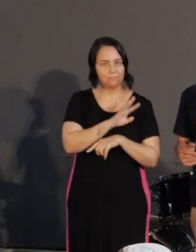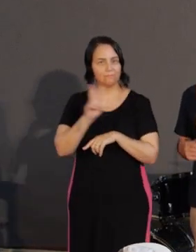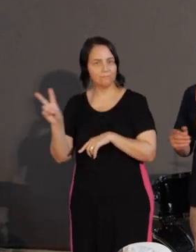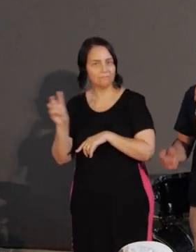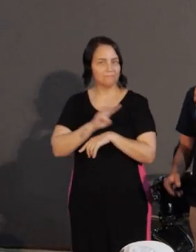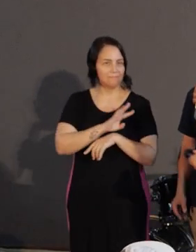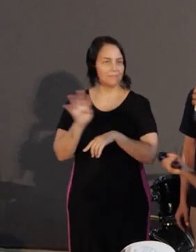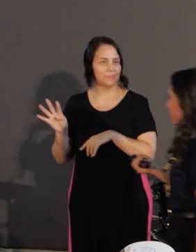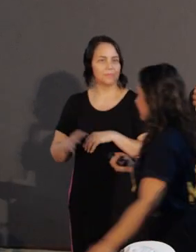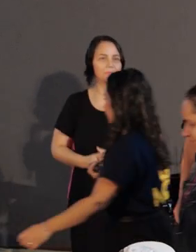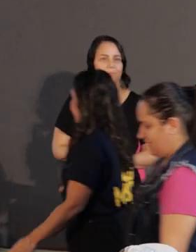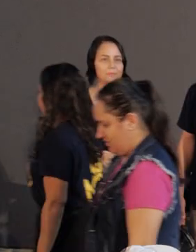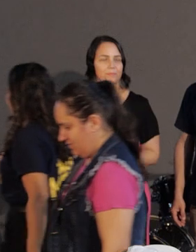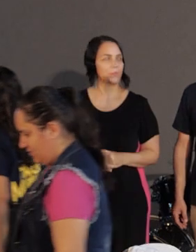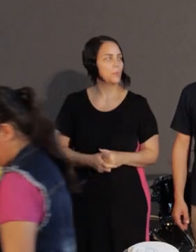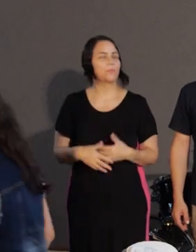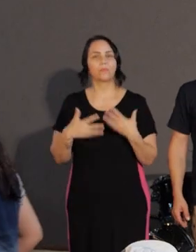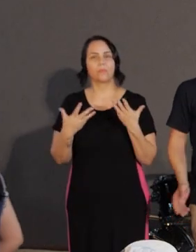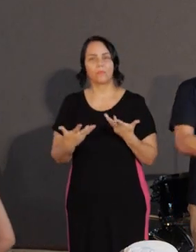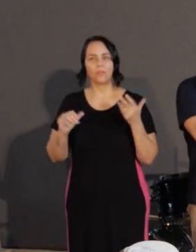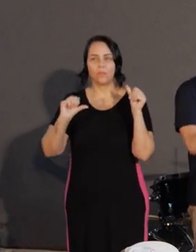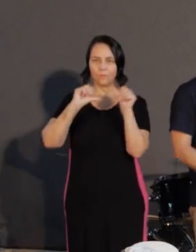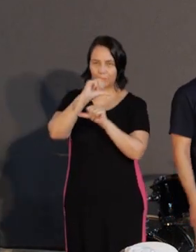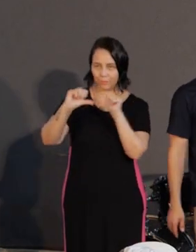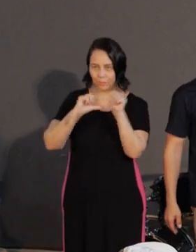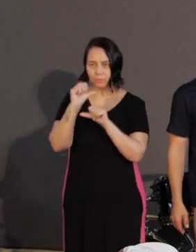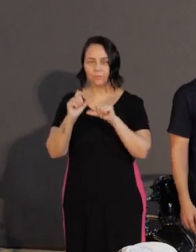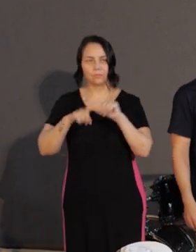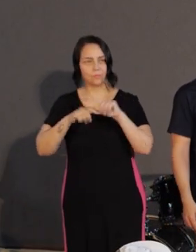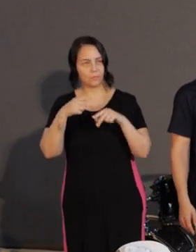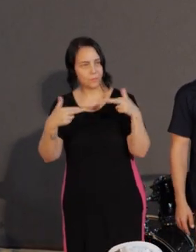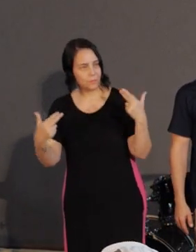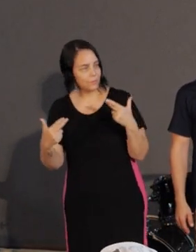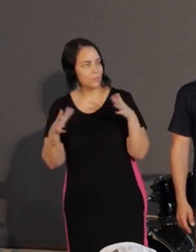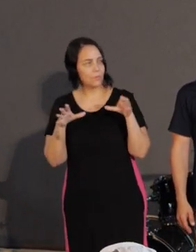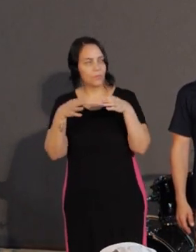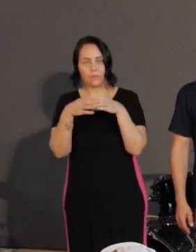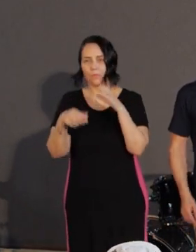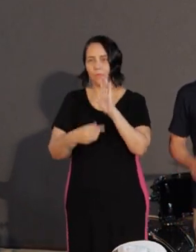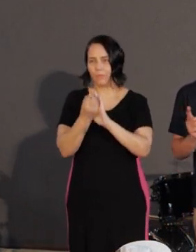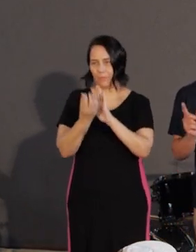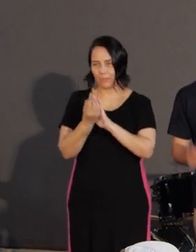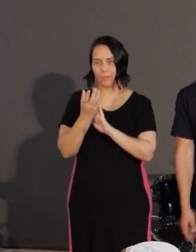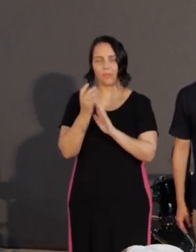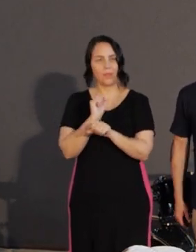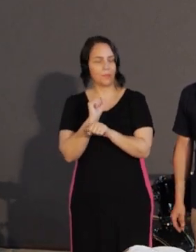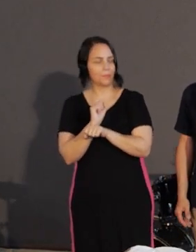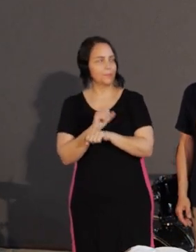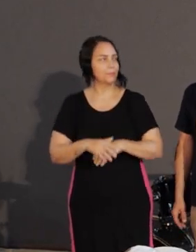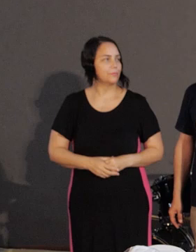volta o baixo, bateria, então esse troca aqui de instrumento, né, de formações aqui sempre tem uma